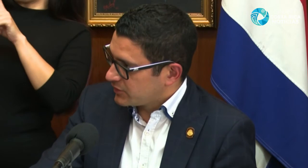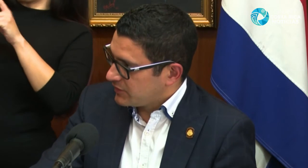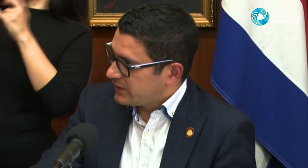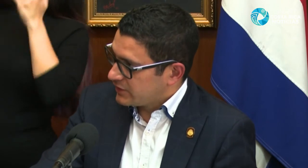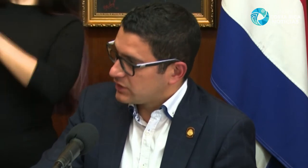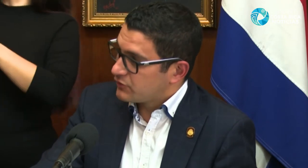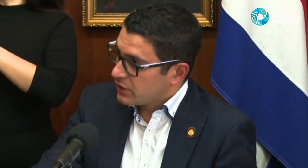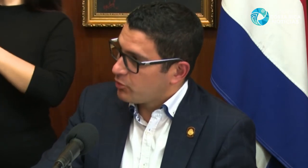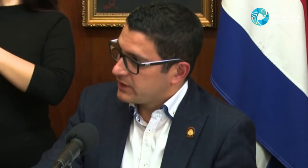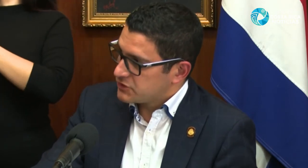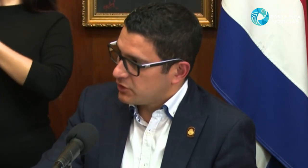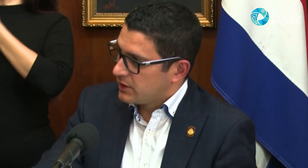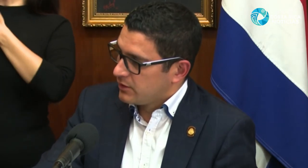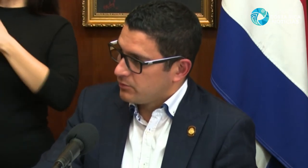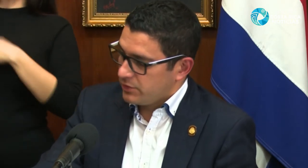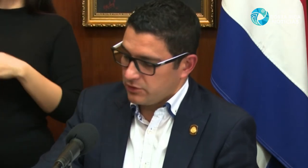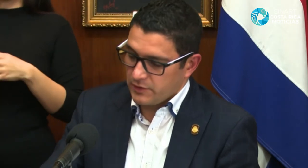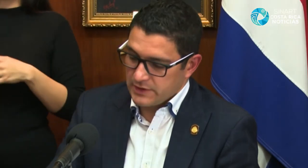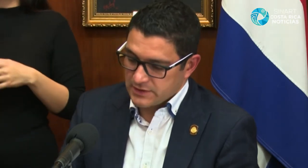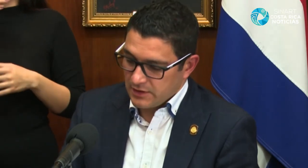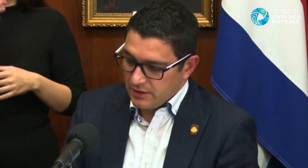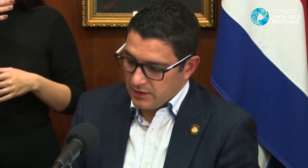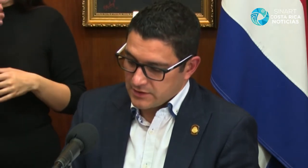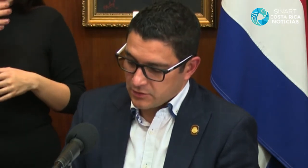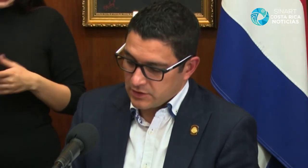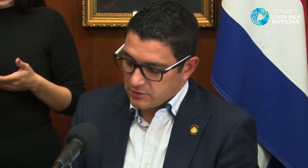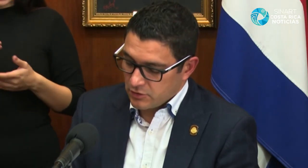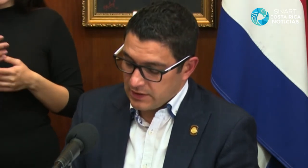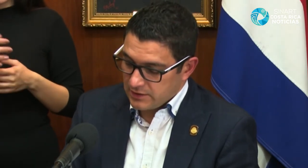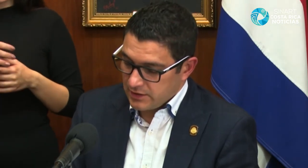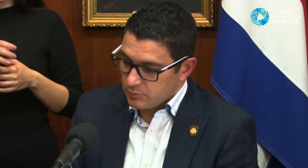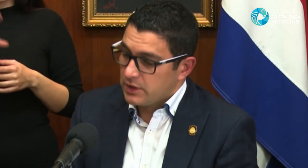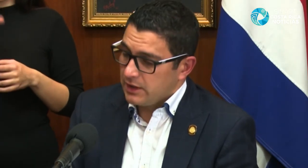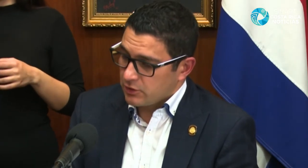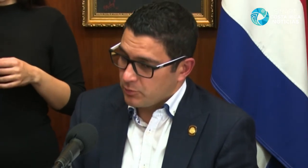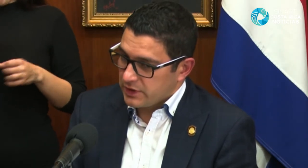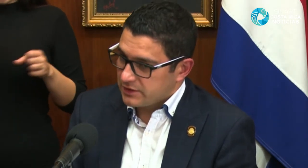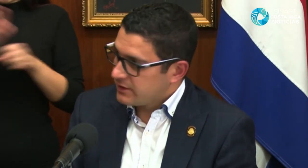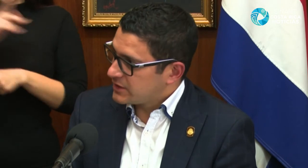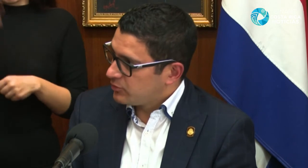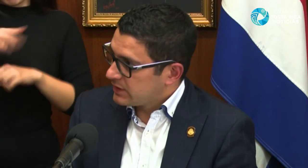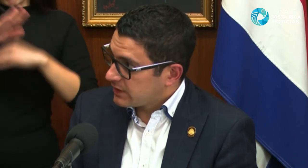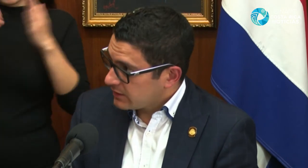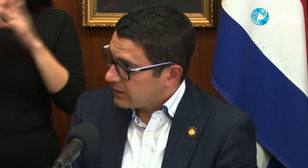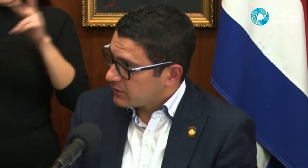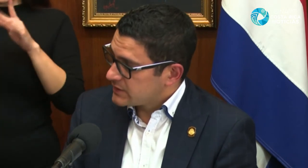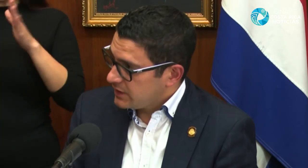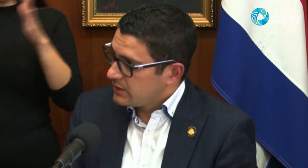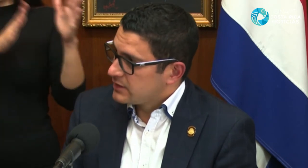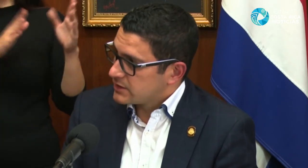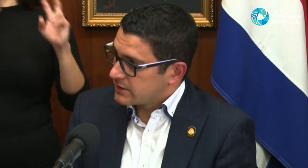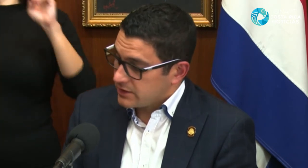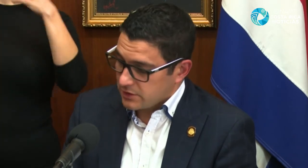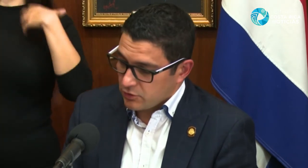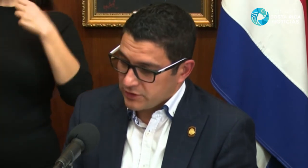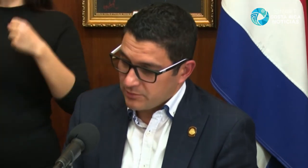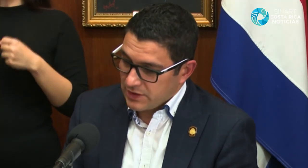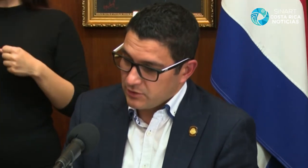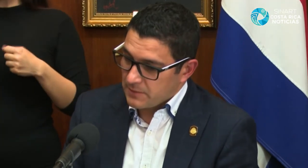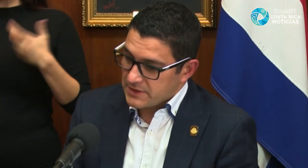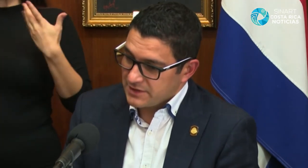sanitaria, porque en realidad es una recomendación, pero no es en ese totalitarismo. El componente de salud mental, claro que sí, se ha